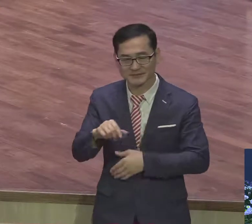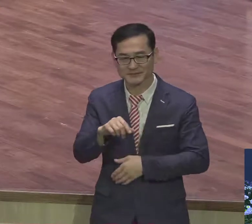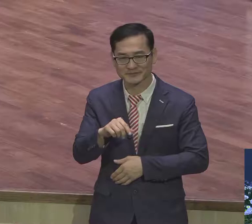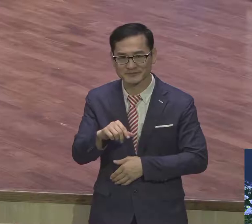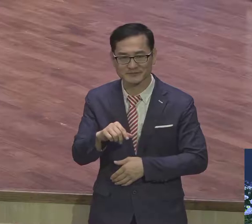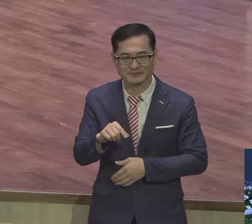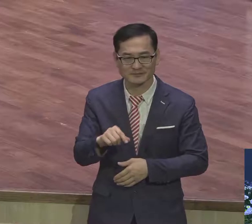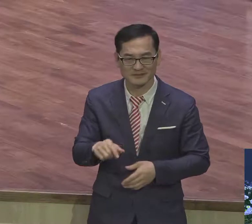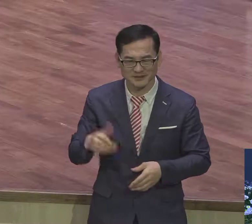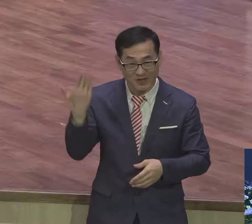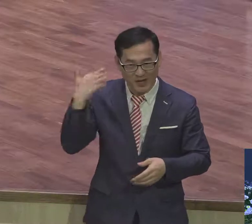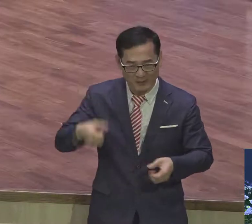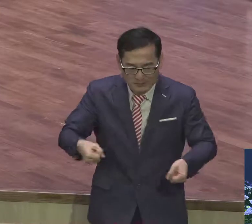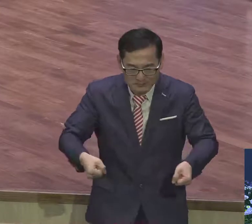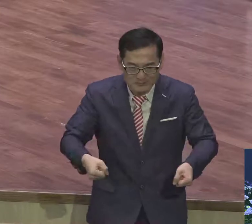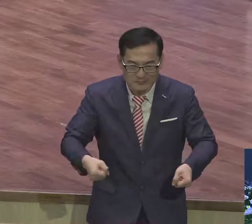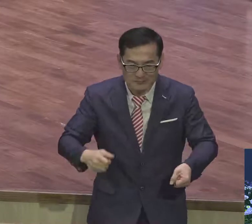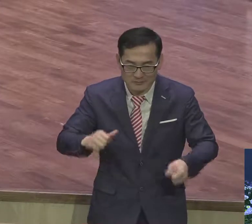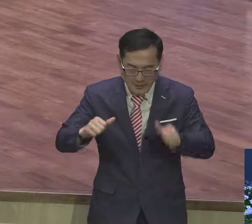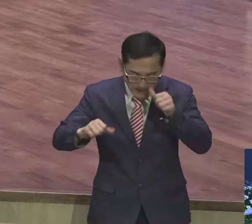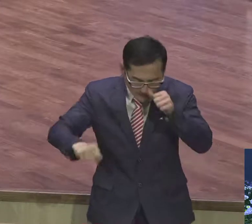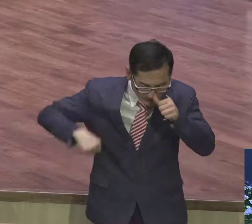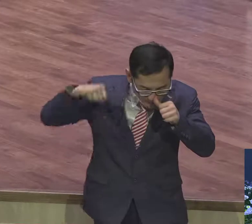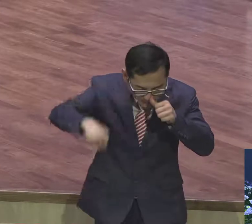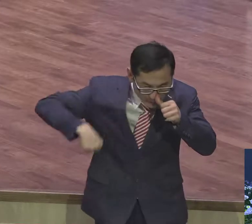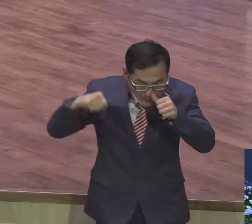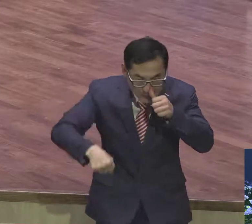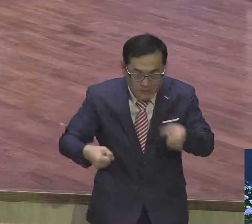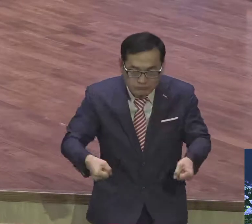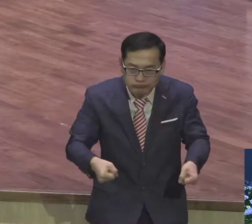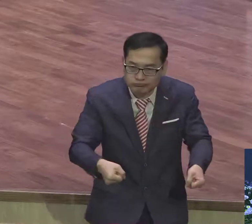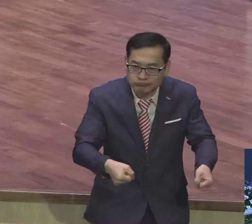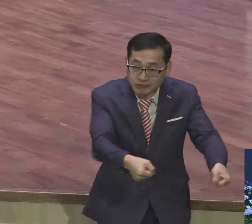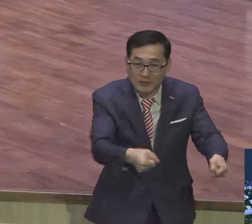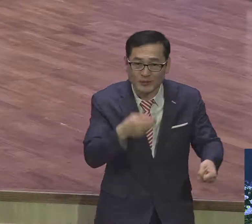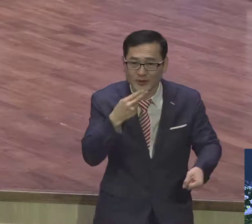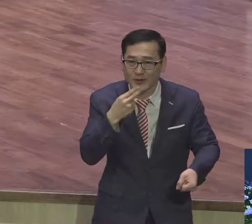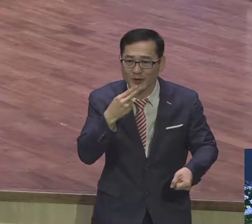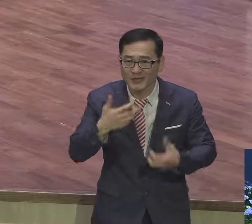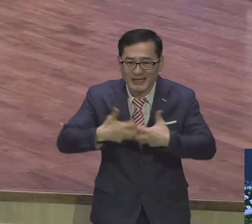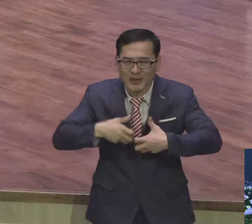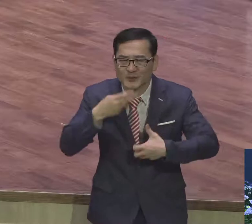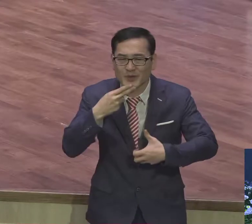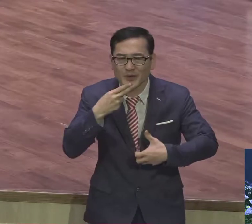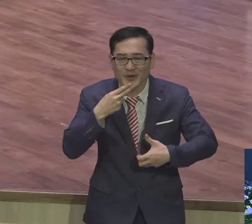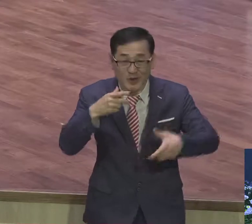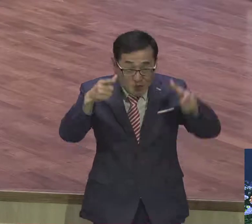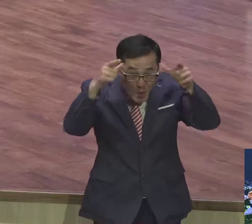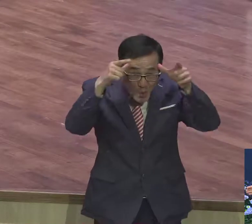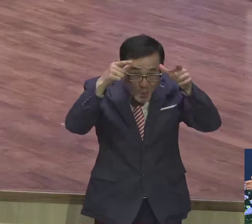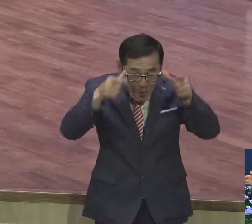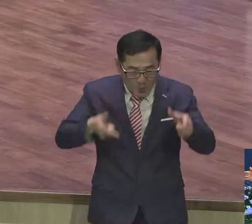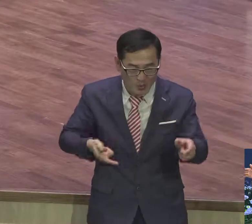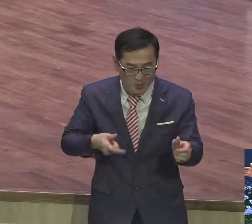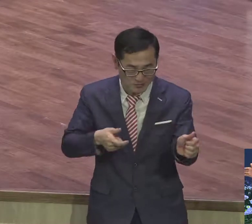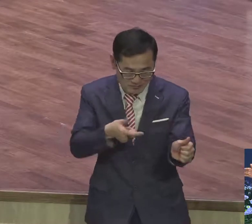이렇게 운게 없었잖아요 옛날에 보면 막 농부들이 농부가 끓고 한 손을 끓고 막